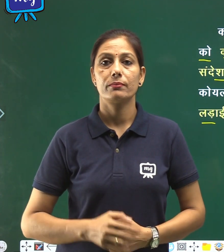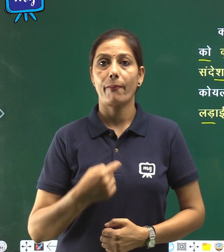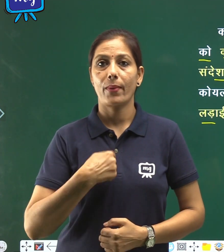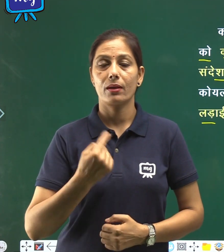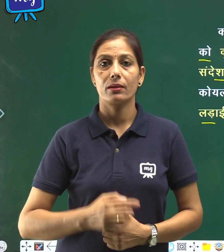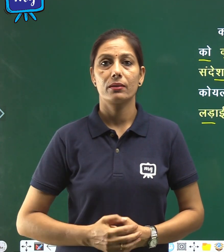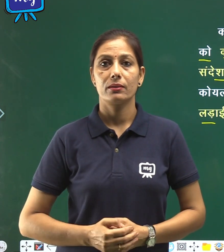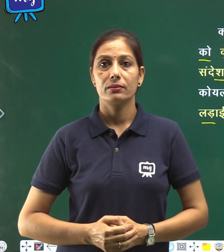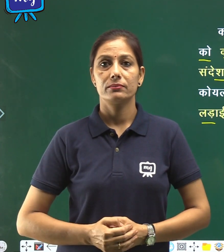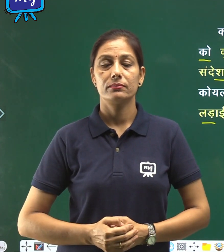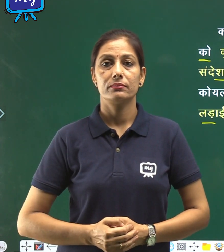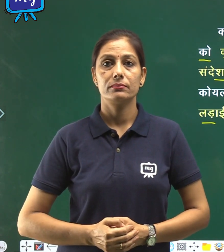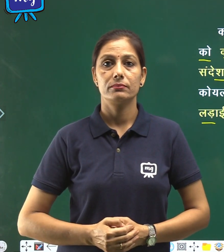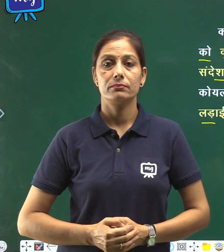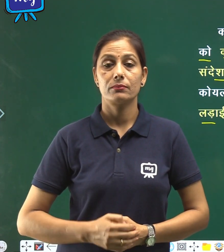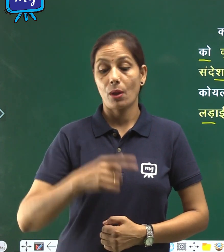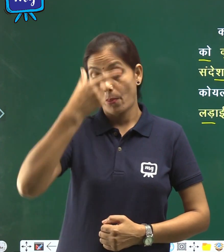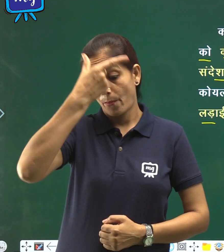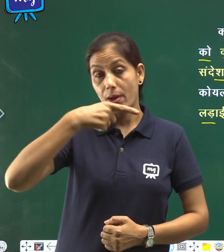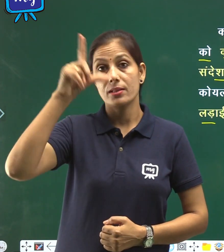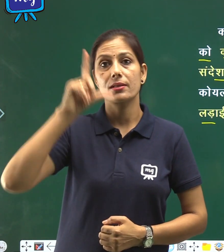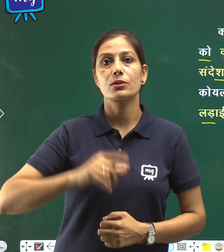मैं भारत देश को